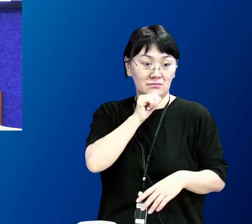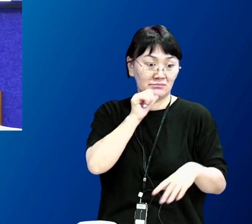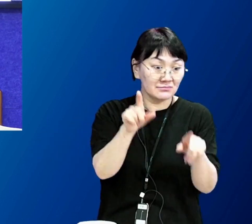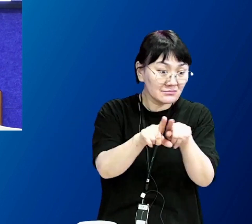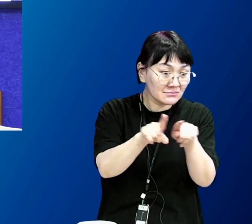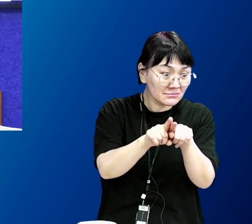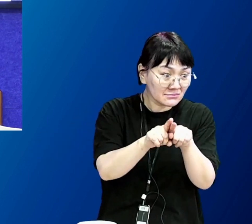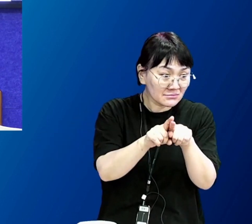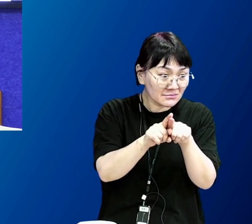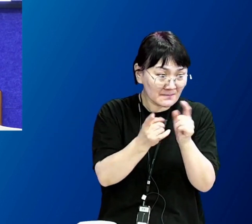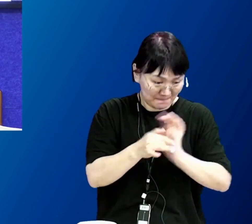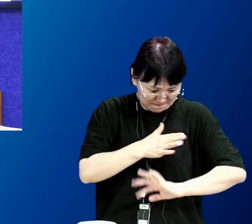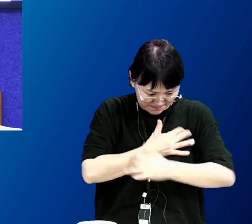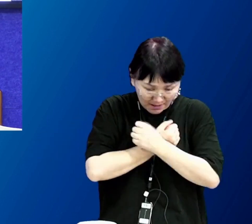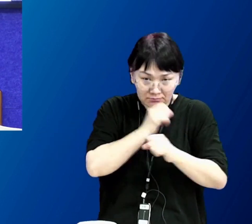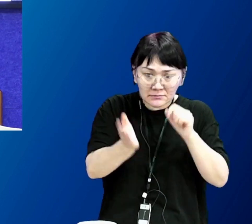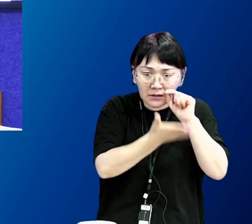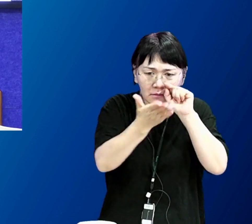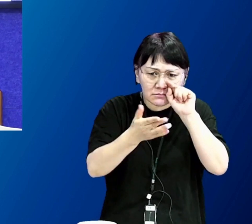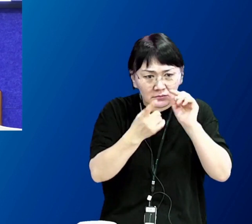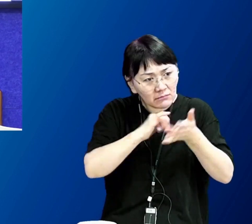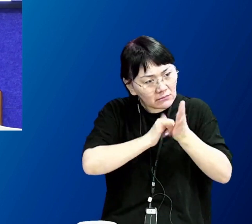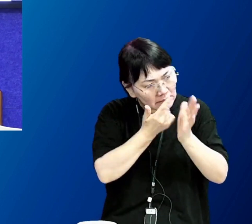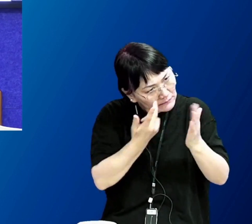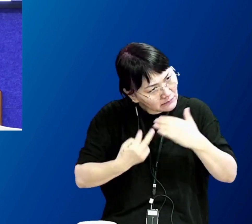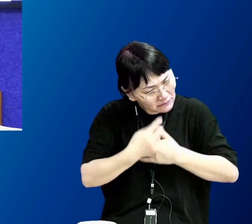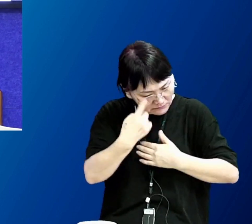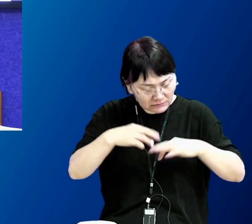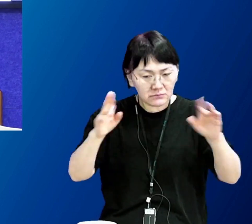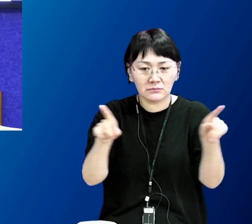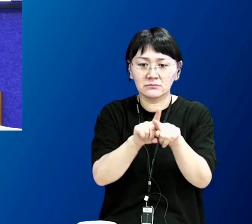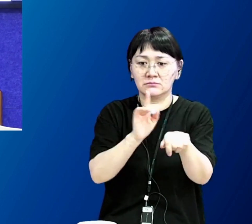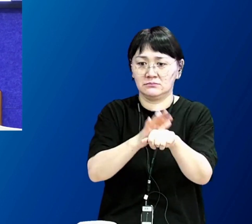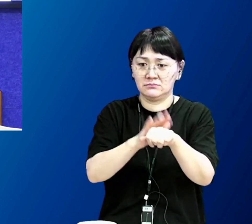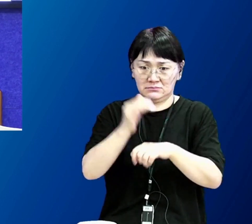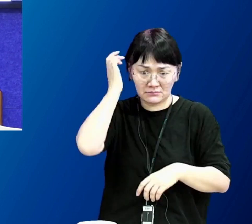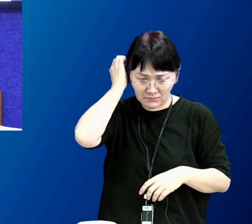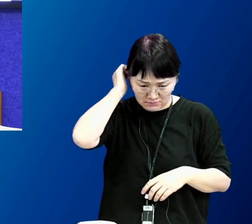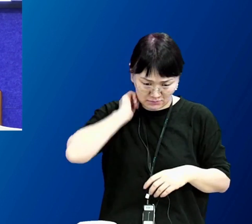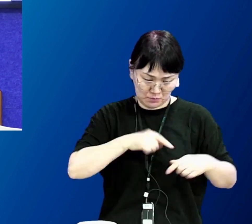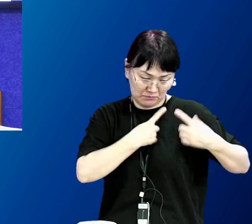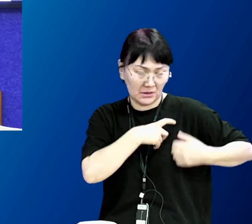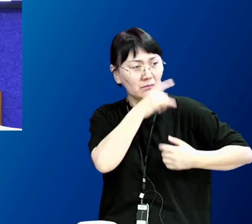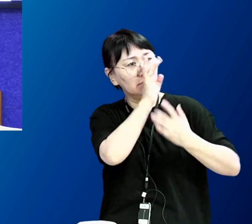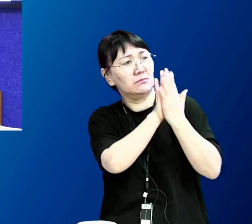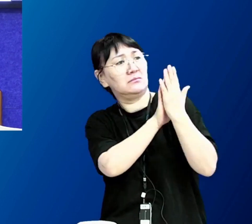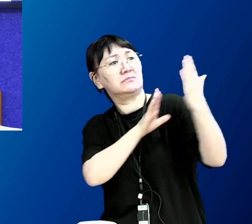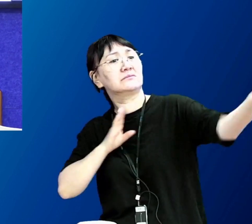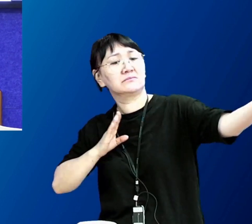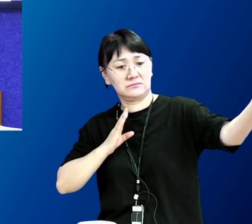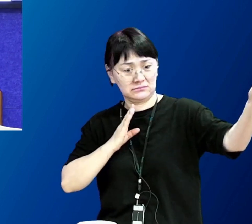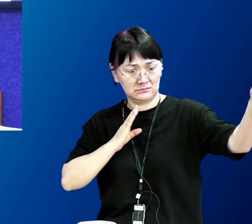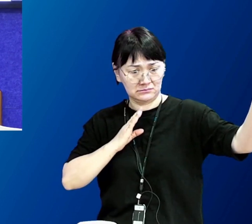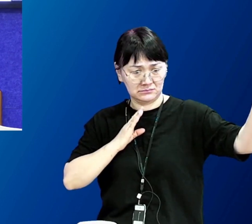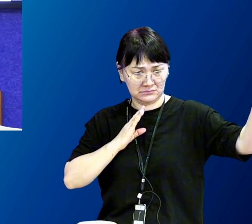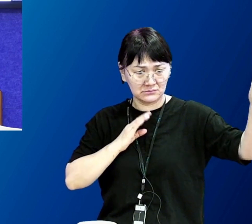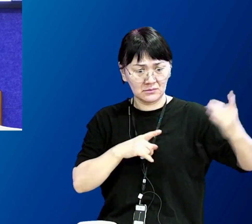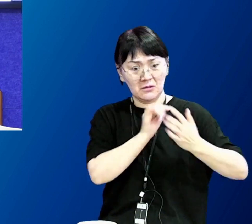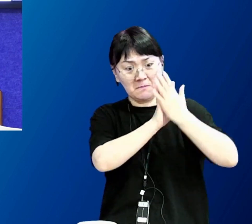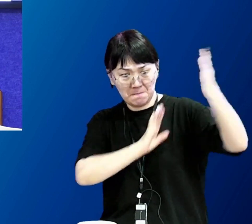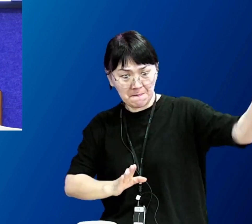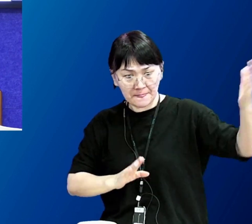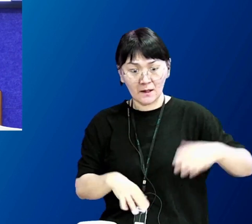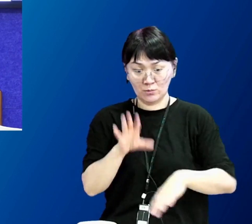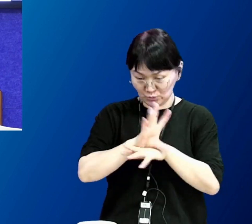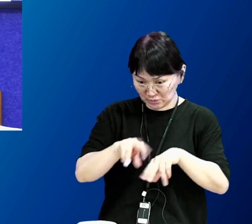Аурлыг авсан үнж тэр ялгааг. Эзний бие болсон чуулганаас зүрх сэтгэл нь хөндий хэрнээсээ. Эзний бие